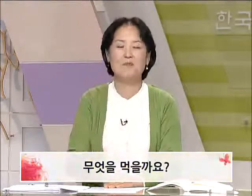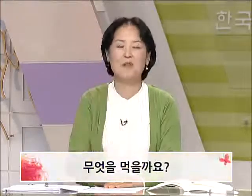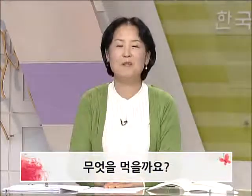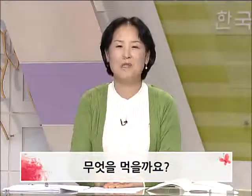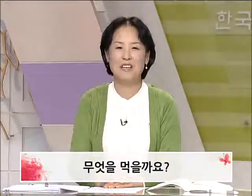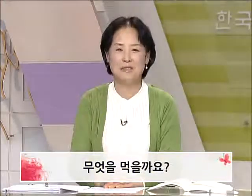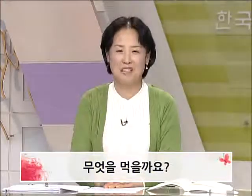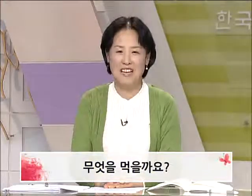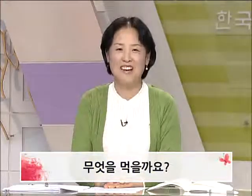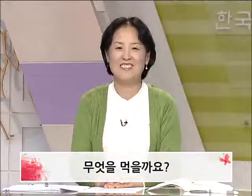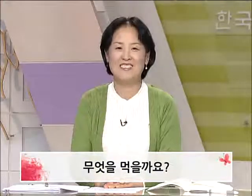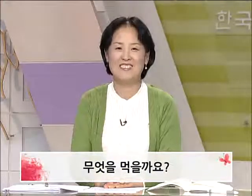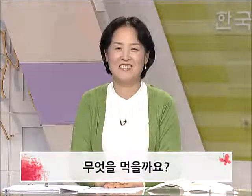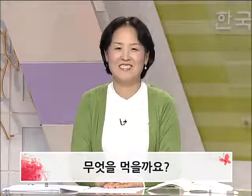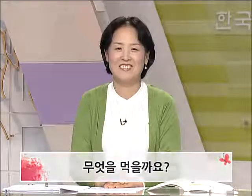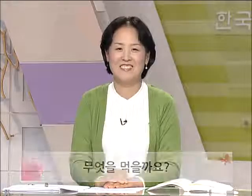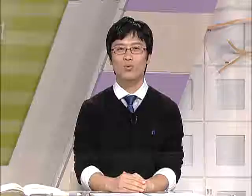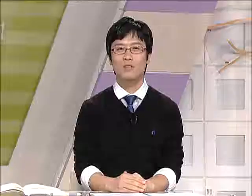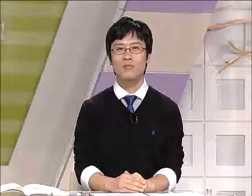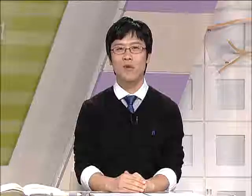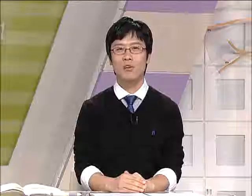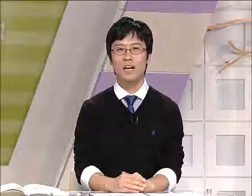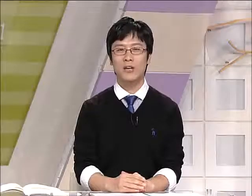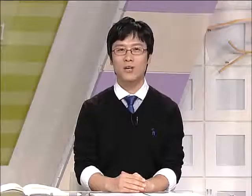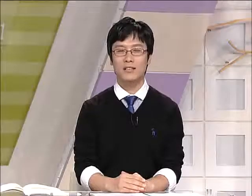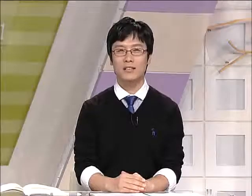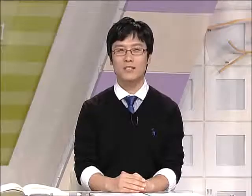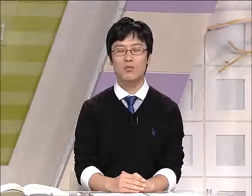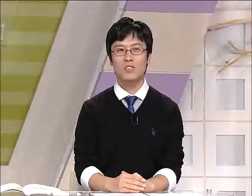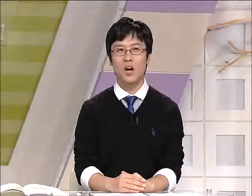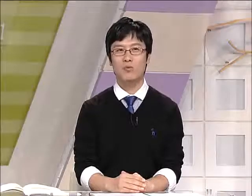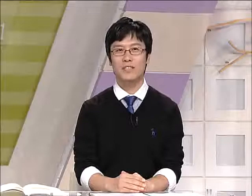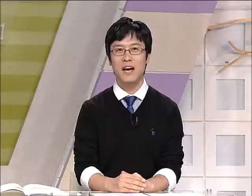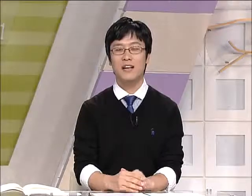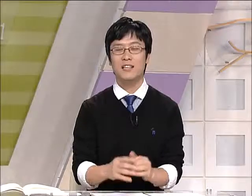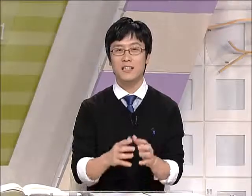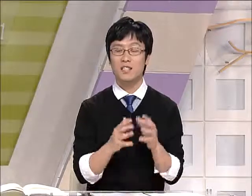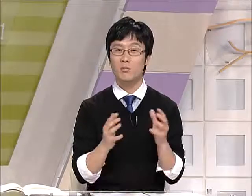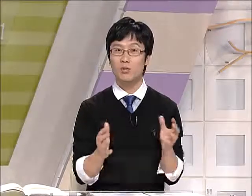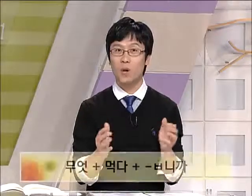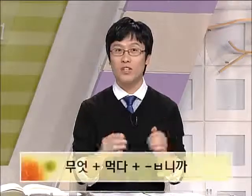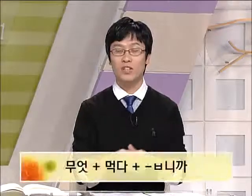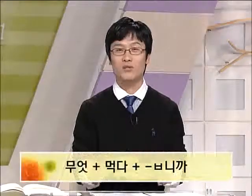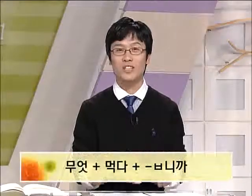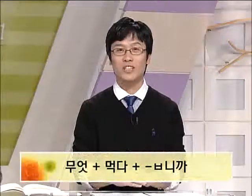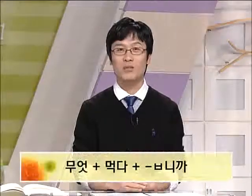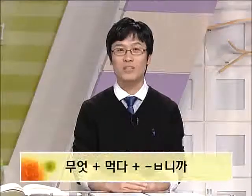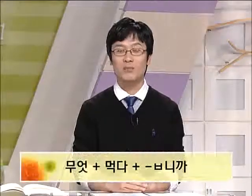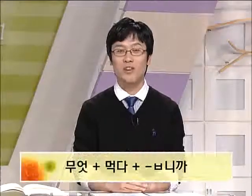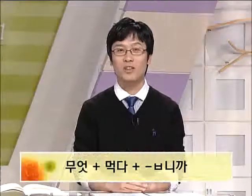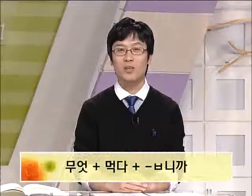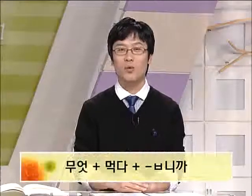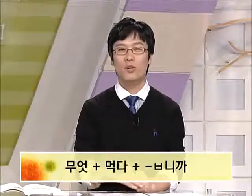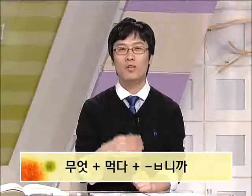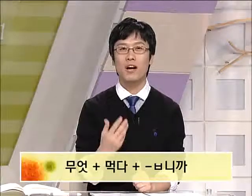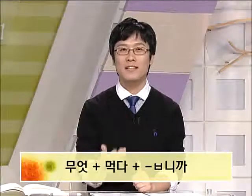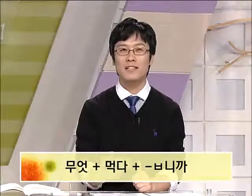한번 배워보겠습니다. 네, 무엇을 먹을까요? 라는 질문이 나옵니다. 이 질문 또한 여러분들 익혀두시면 농인과 같이